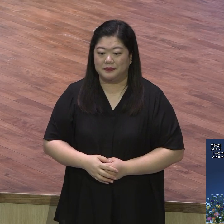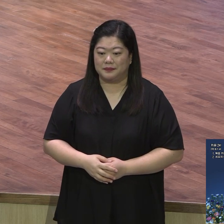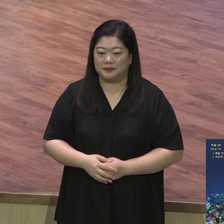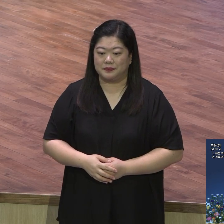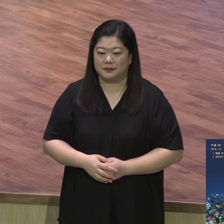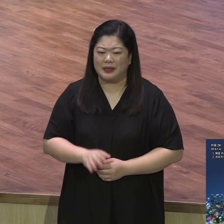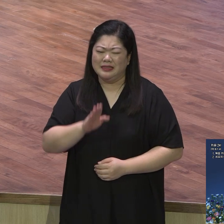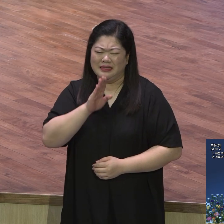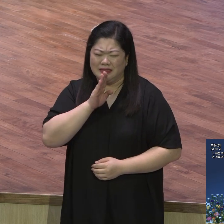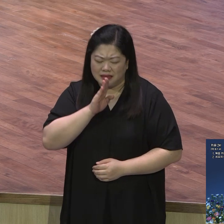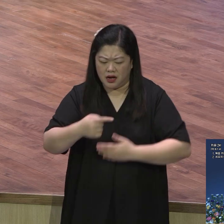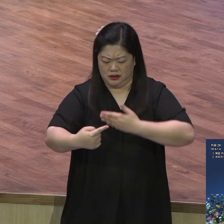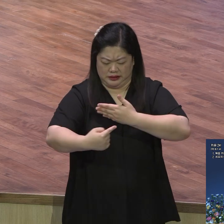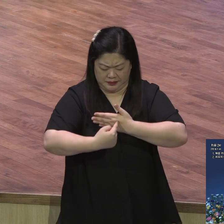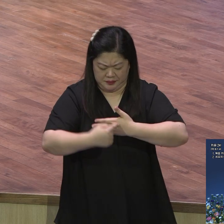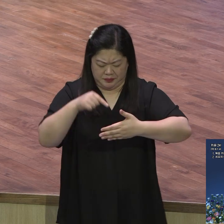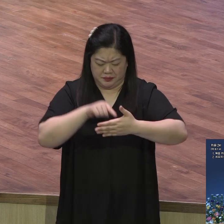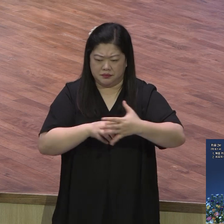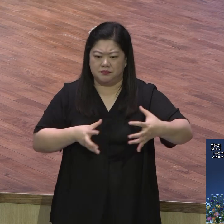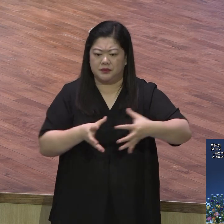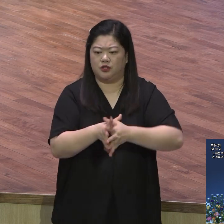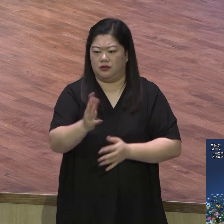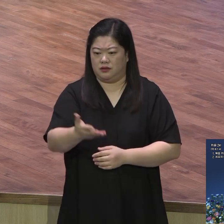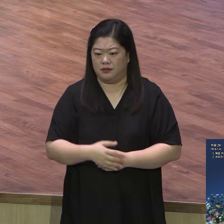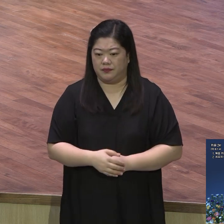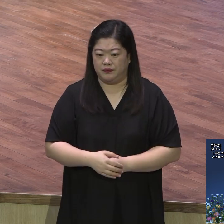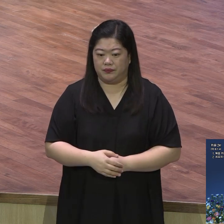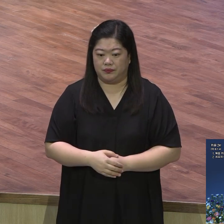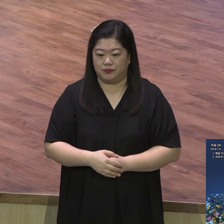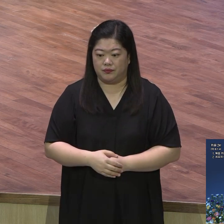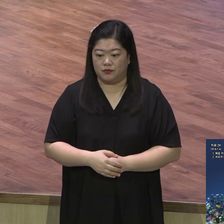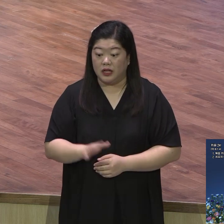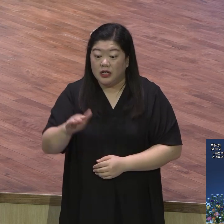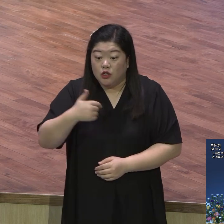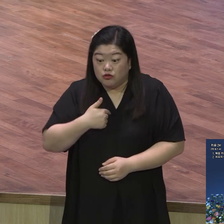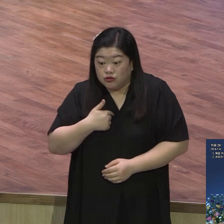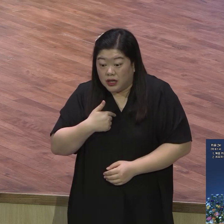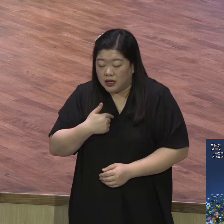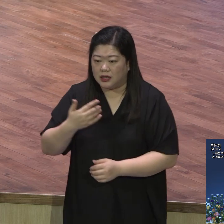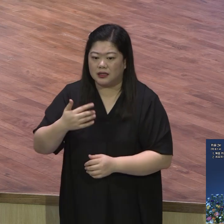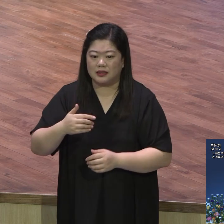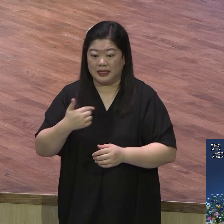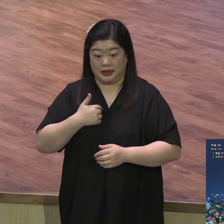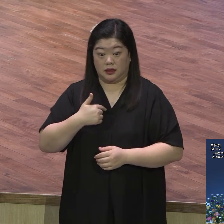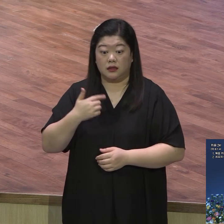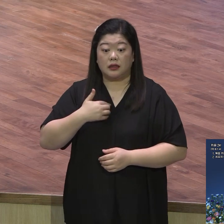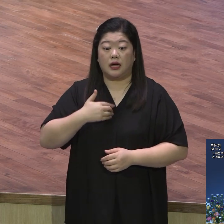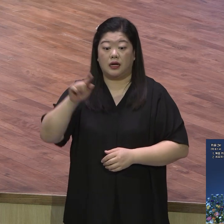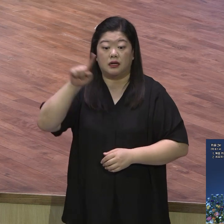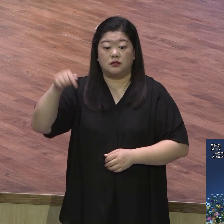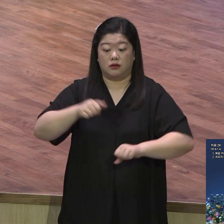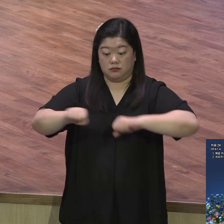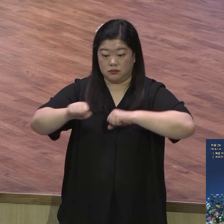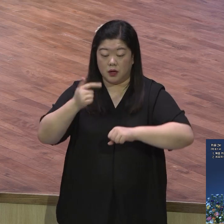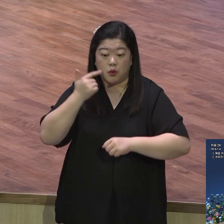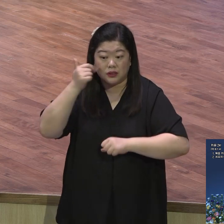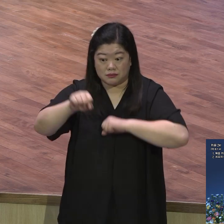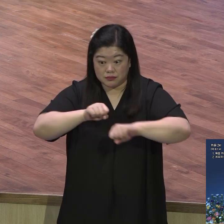믿는 자예요. 그래서 우리 안수 안 합니다. 여러분이 권세가 다 있기 때문에 여러분 기도해 주시기 바랍니다. 여러분 기도해 주면 똑같이